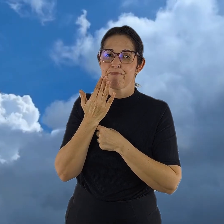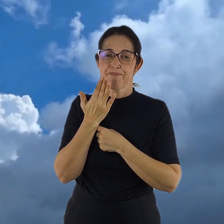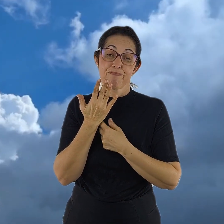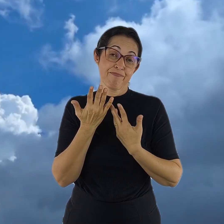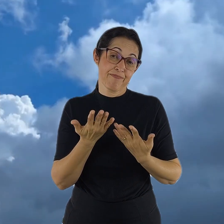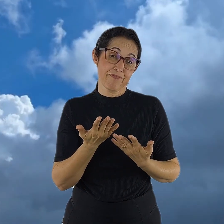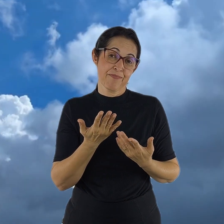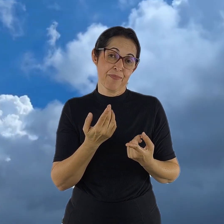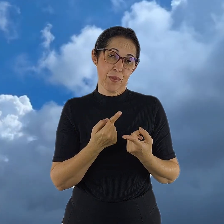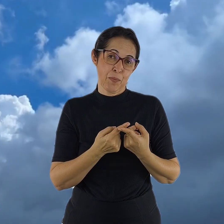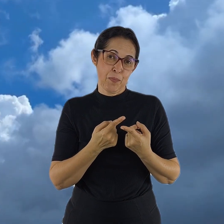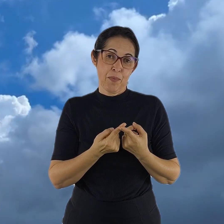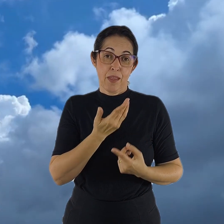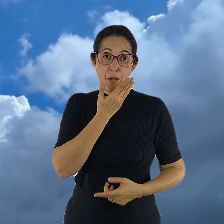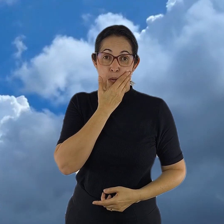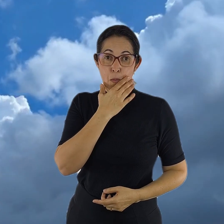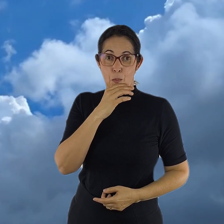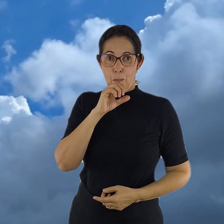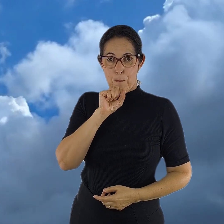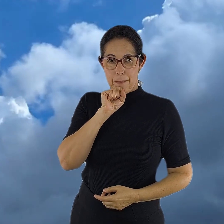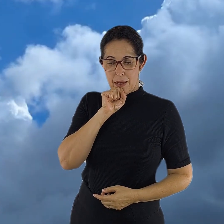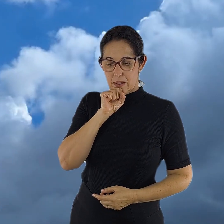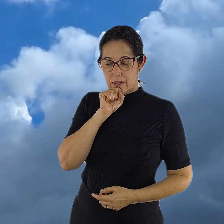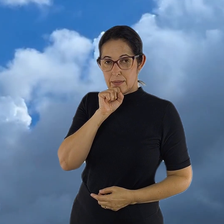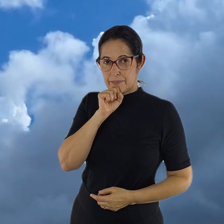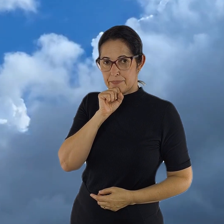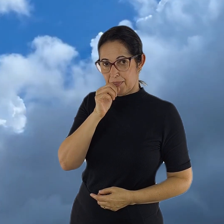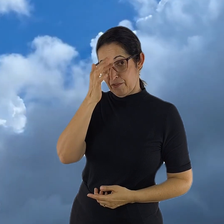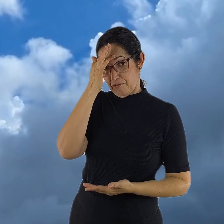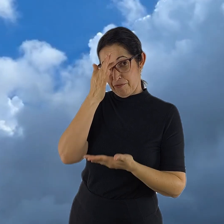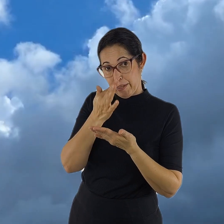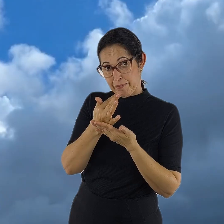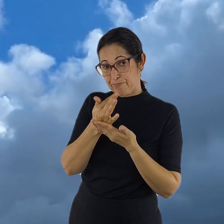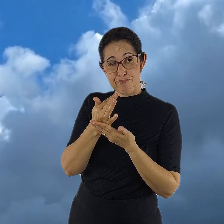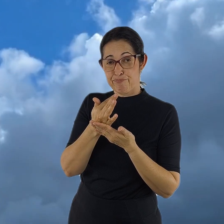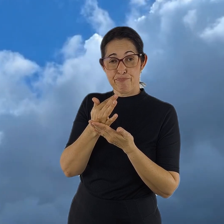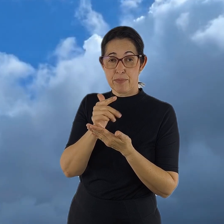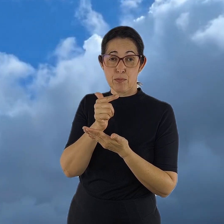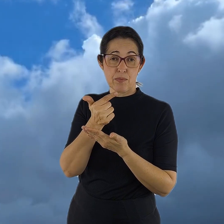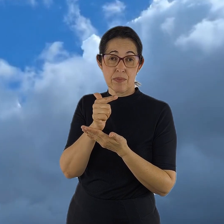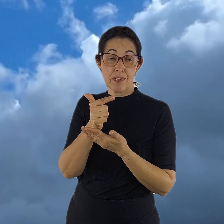Ele não tinha fé, mas foi sincero.